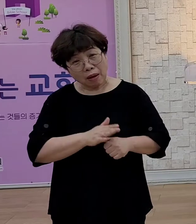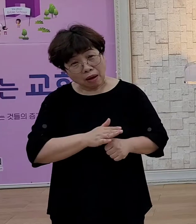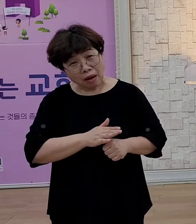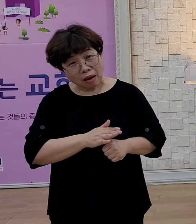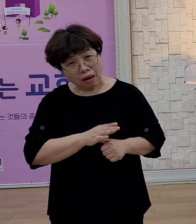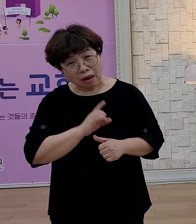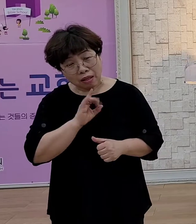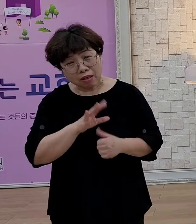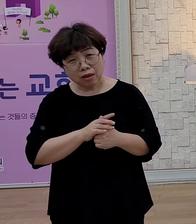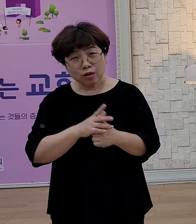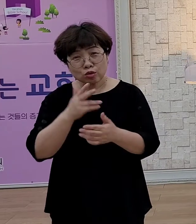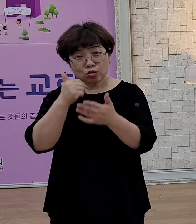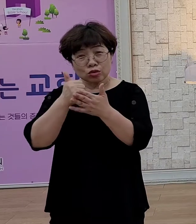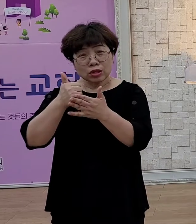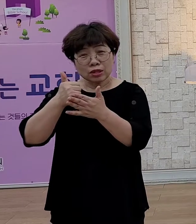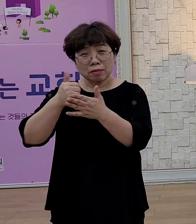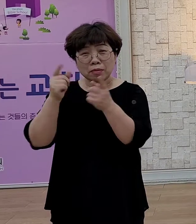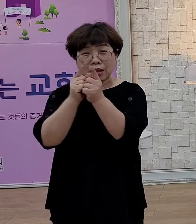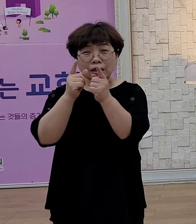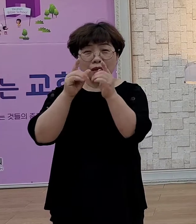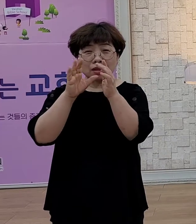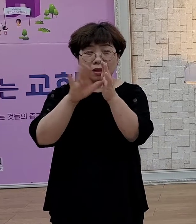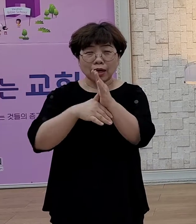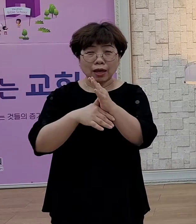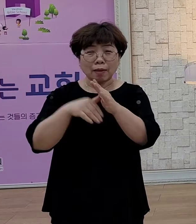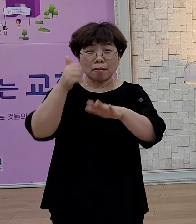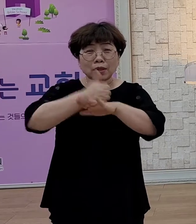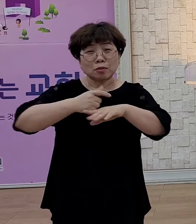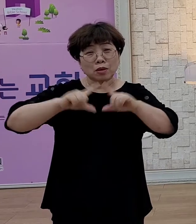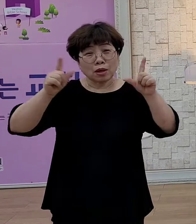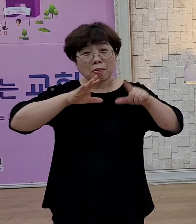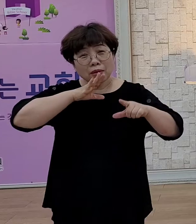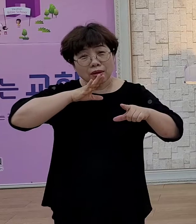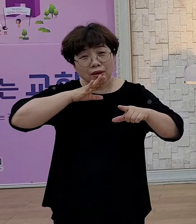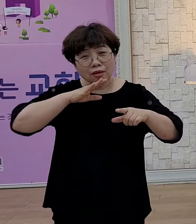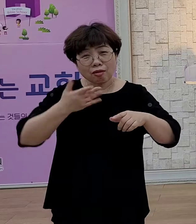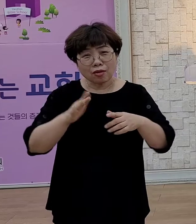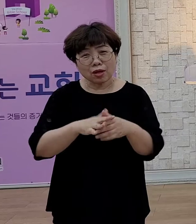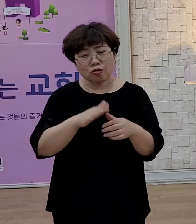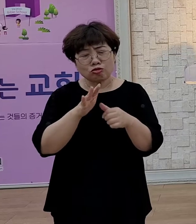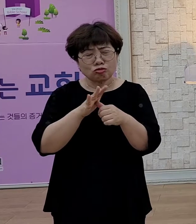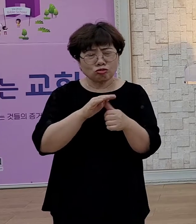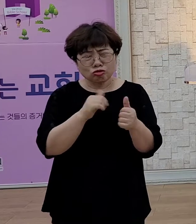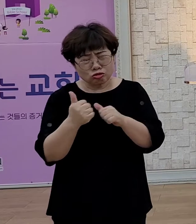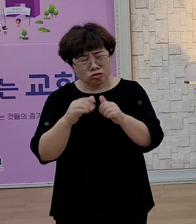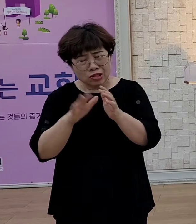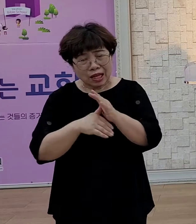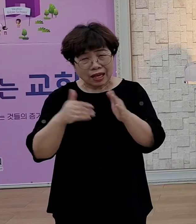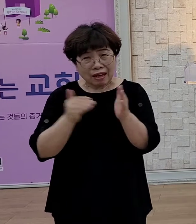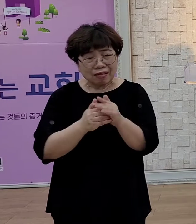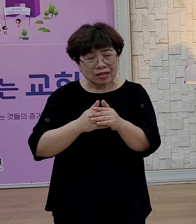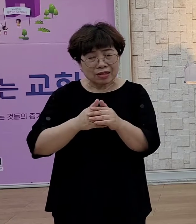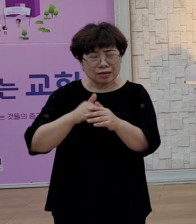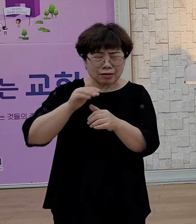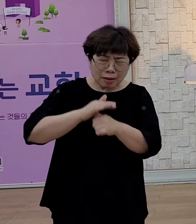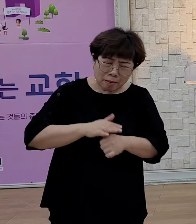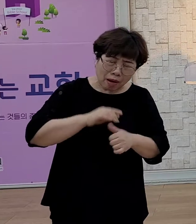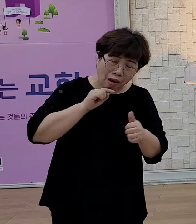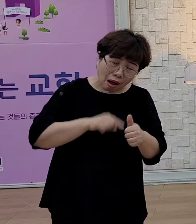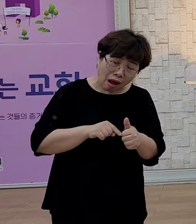주님 마지막 날에 오는데 우리 죽을 때 마지막 날 오는 거 아니에요? 죽을 때까지 참아. 이렇게 이제 받아들이는 분이